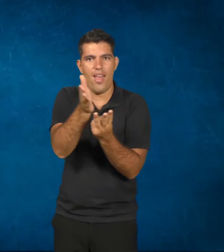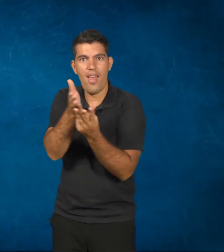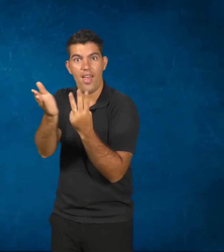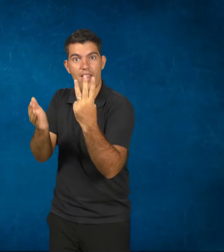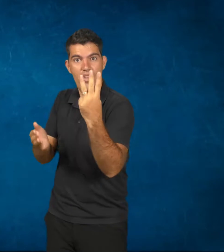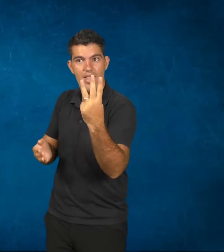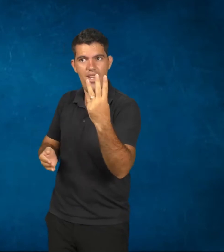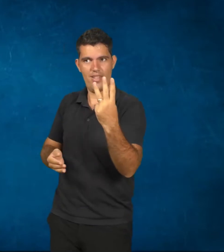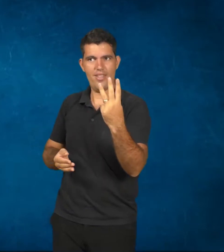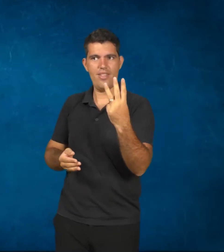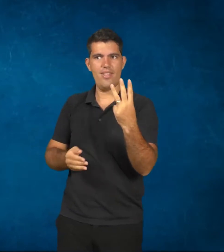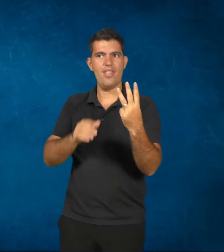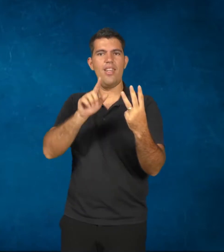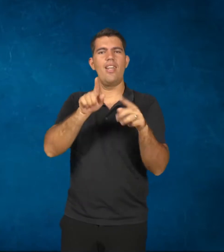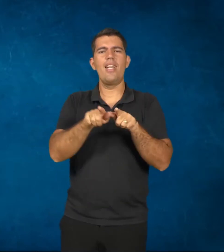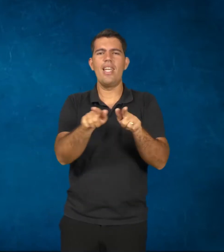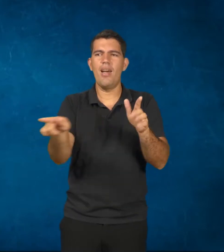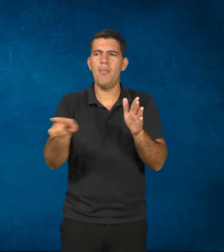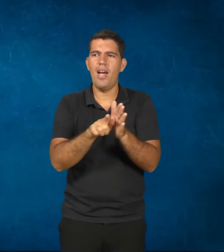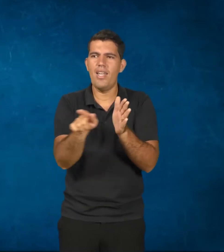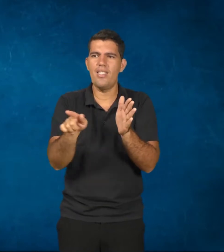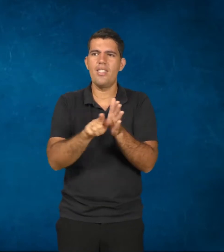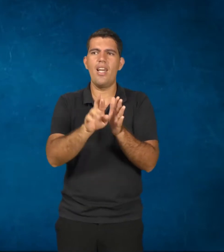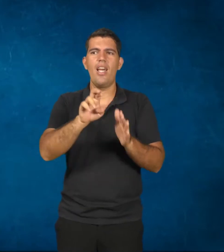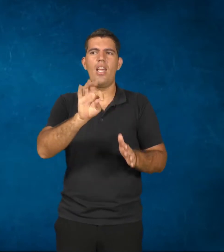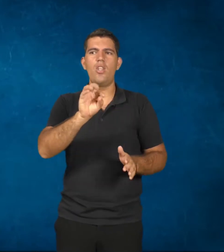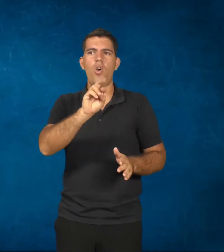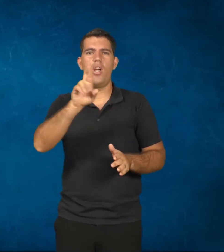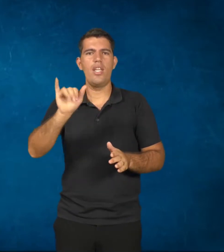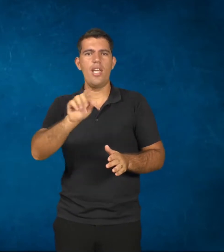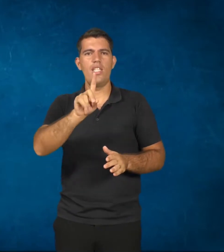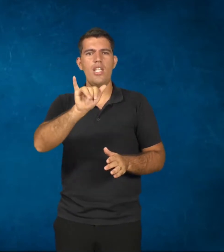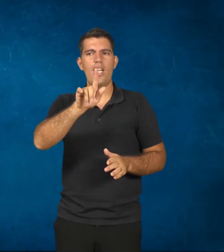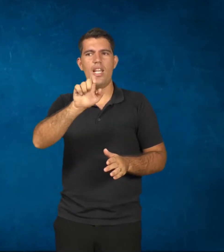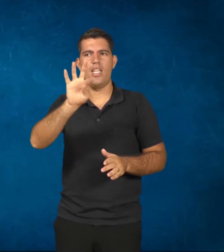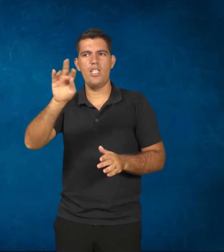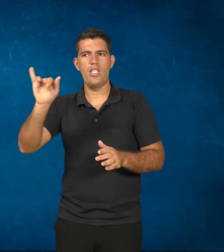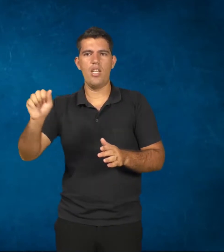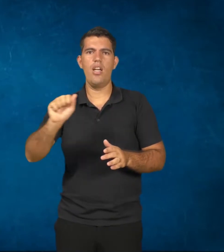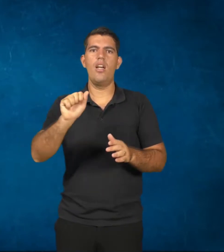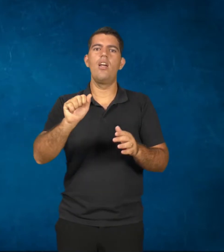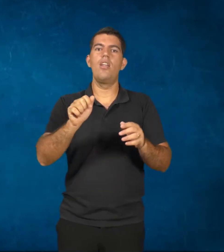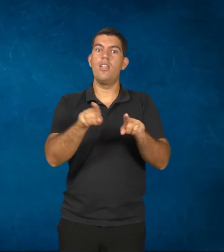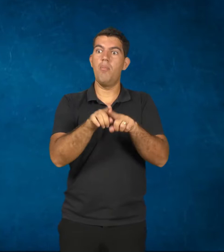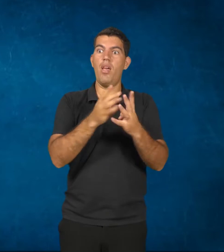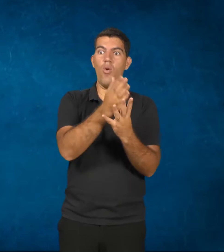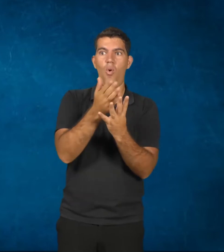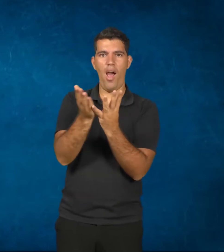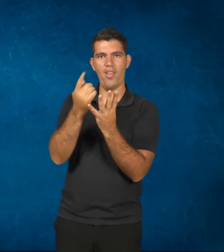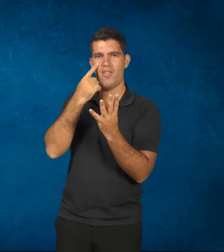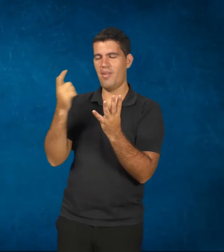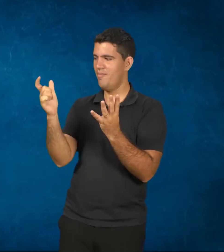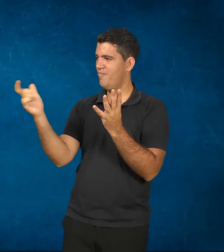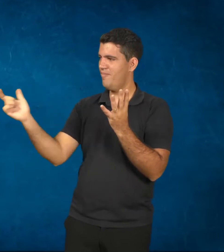e dialética ou lógica, quadrivium, astronomia, geometria, música e aritmética. O